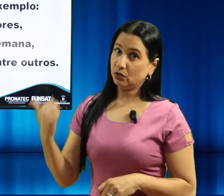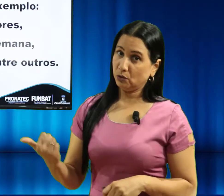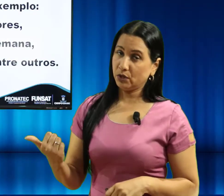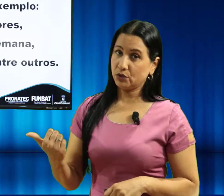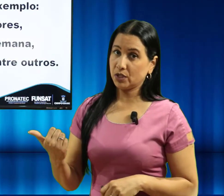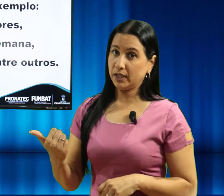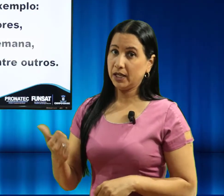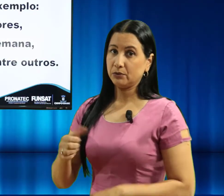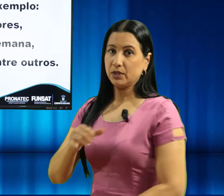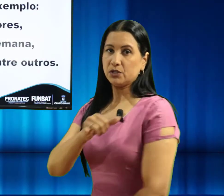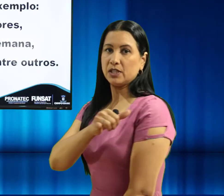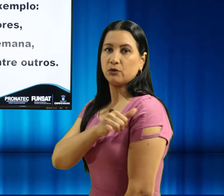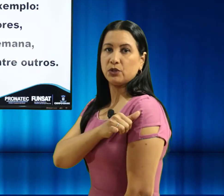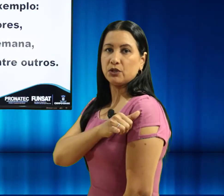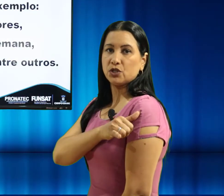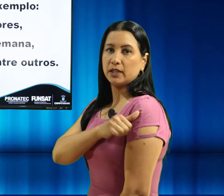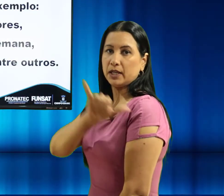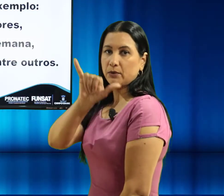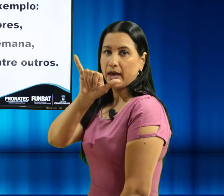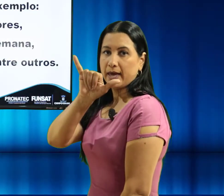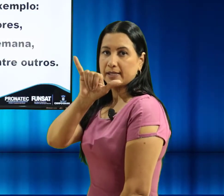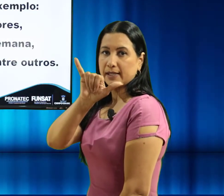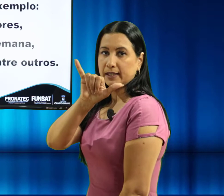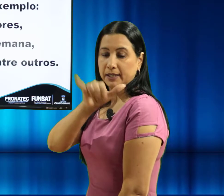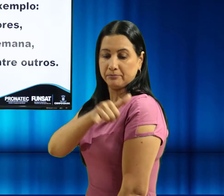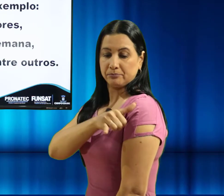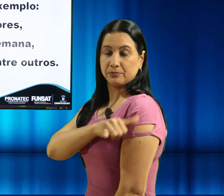Rio de Janeiro, o sinal do Rio de Janeiro é esse aqui.